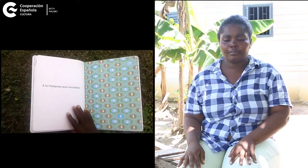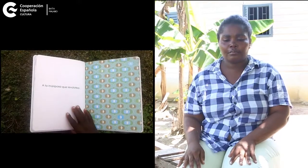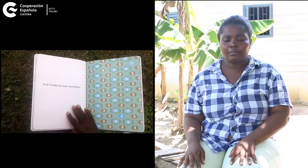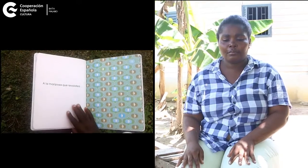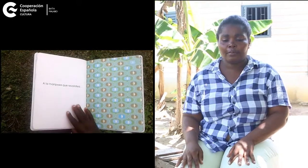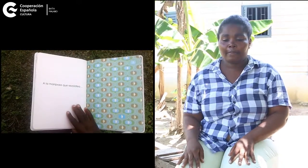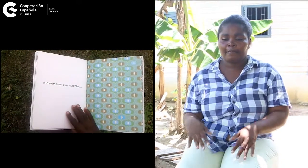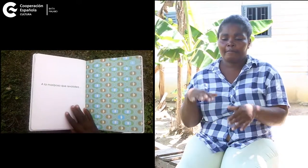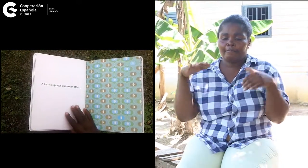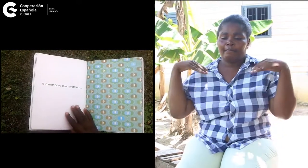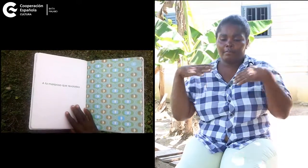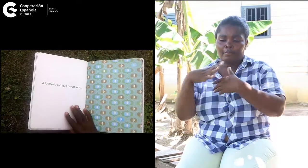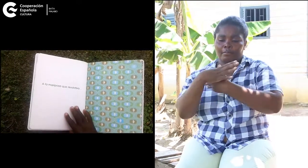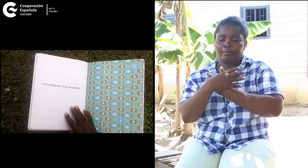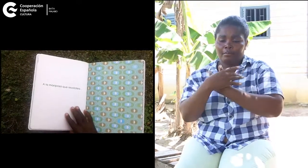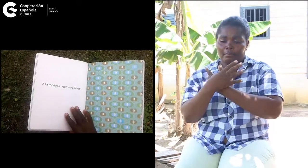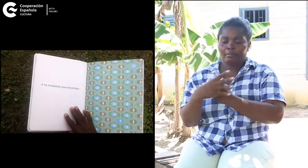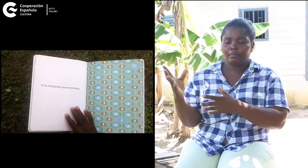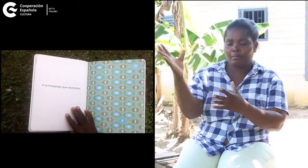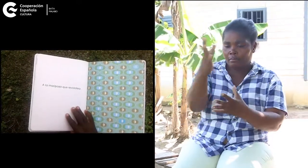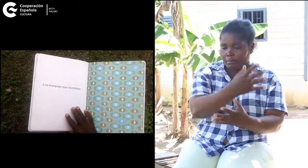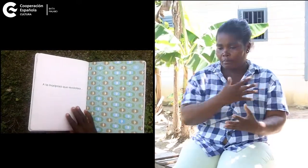A la mariposa que revolotea.